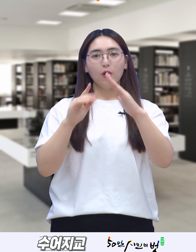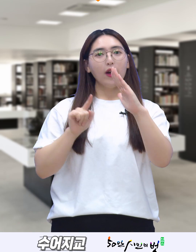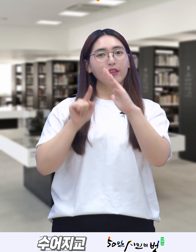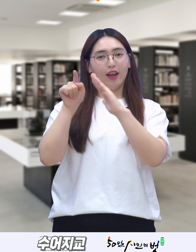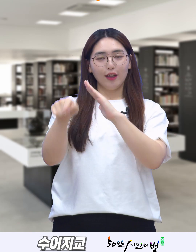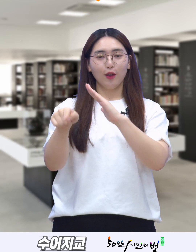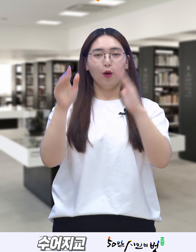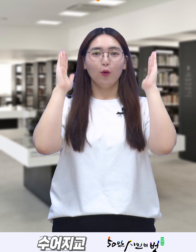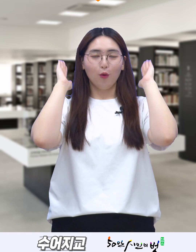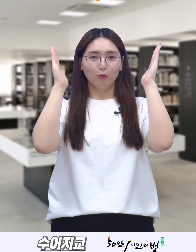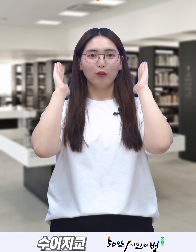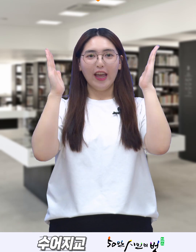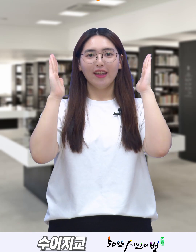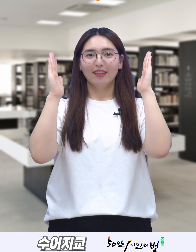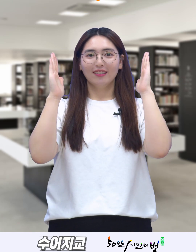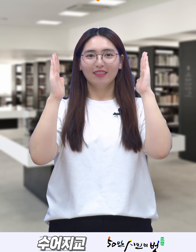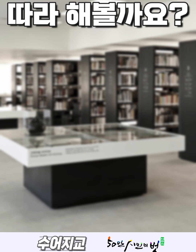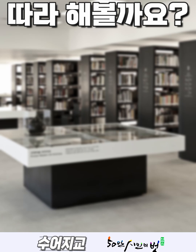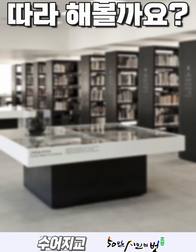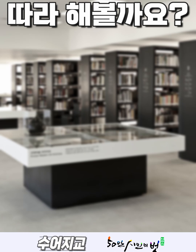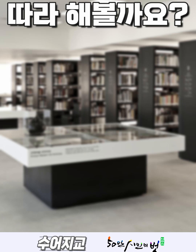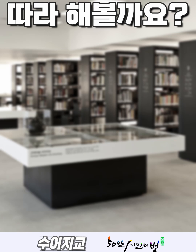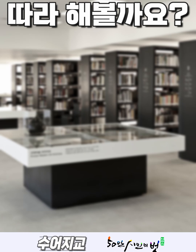도서관 가서 공부해.